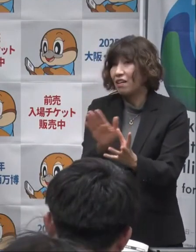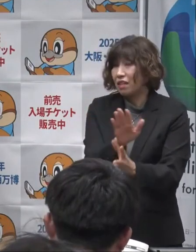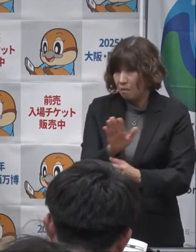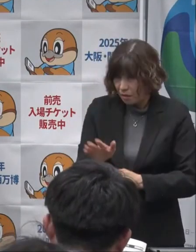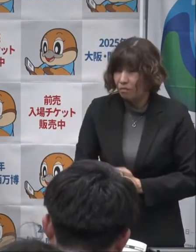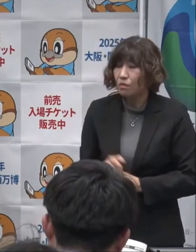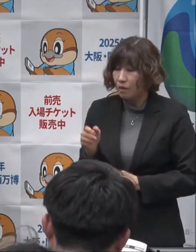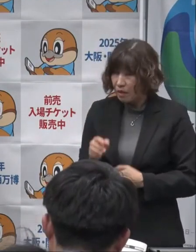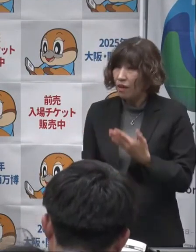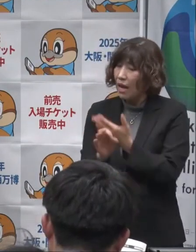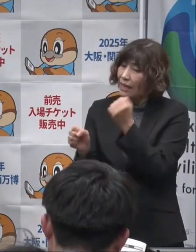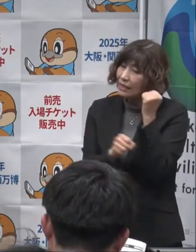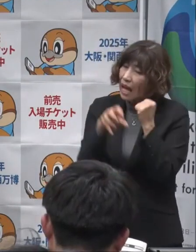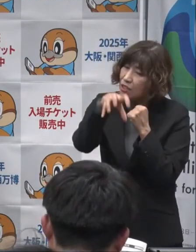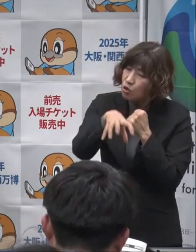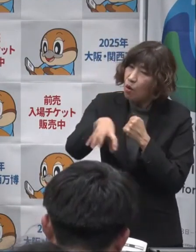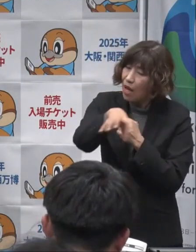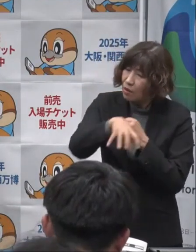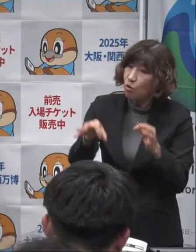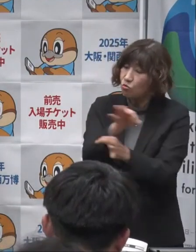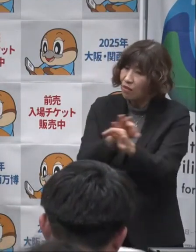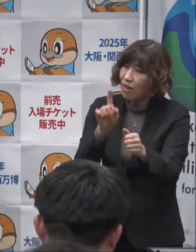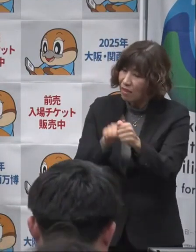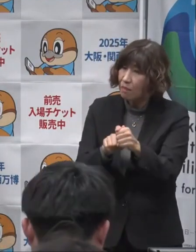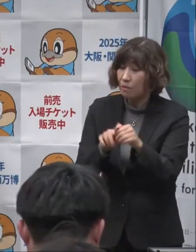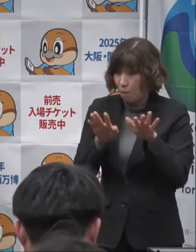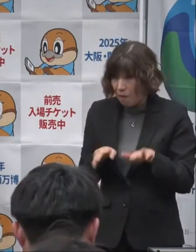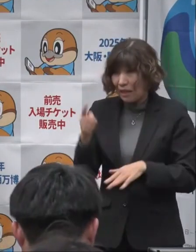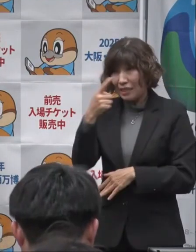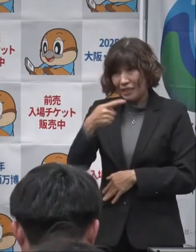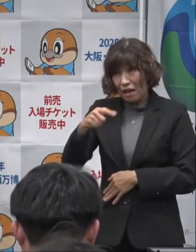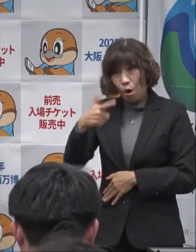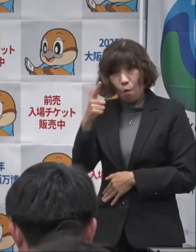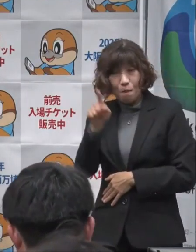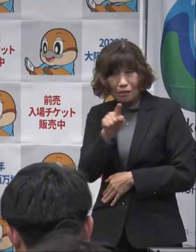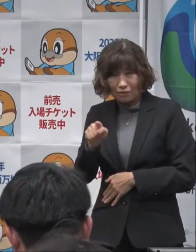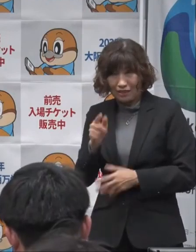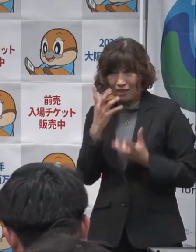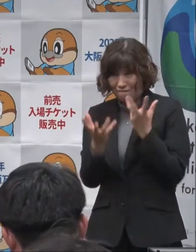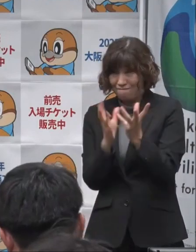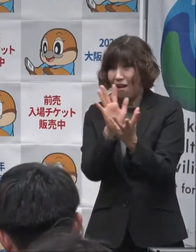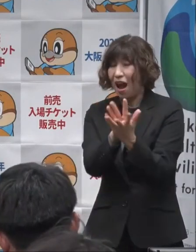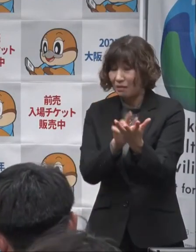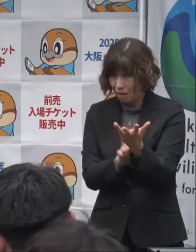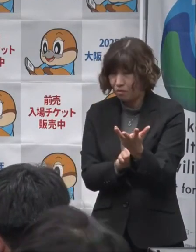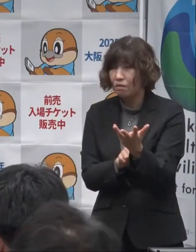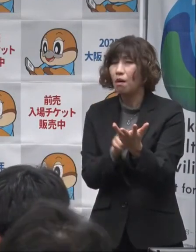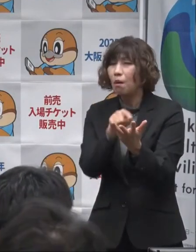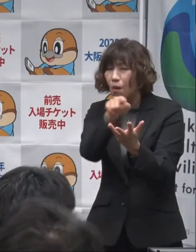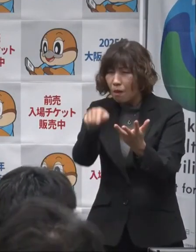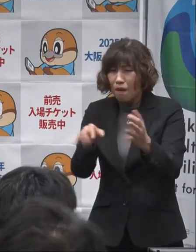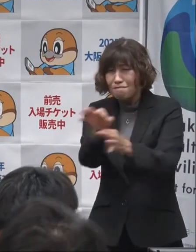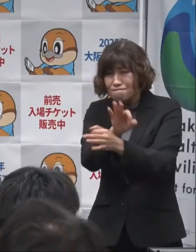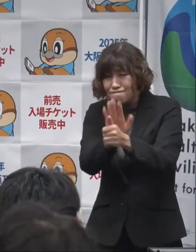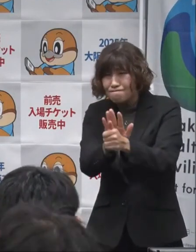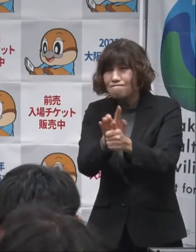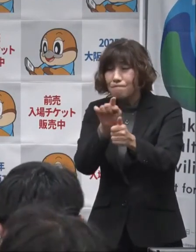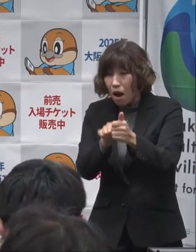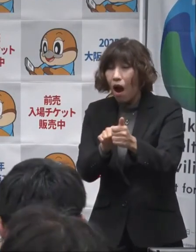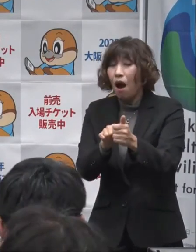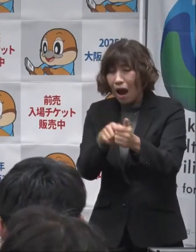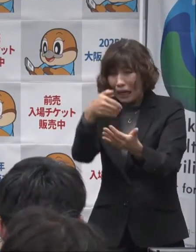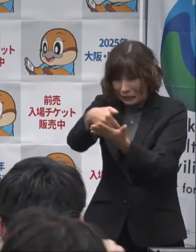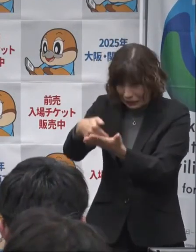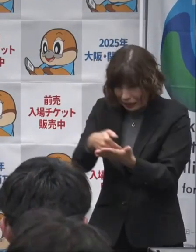に約延べ1600名を送って支援をしてまいります。でやはりさまざまな現地のニーズが生じます。